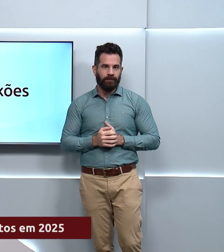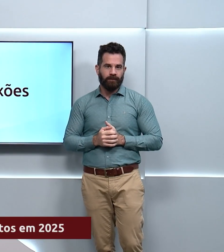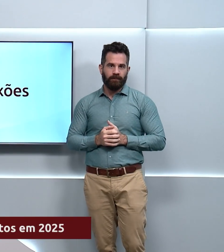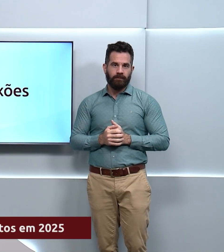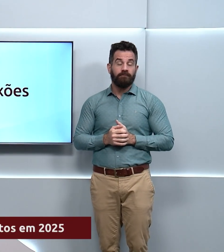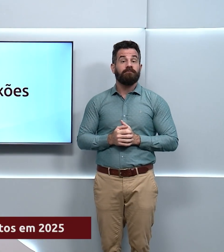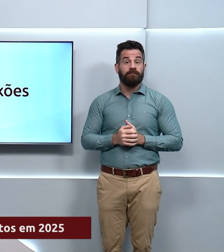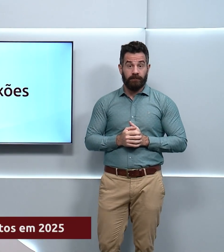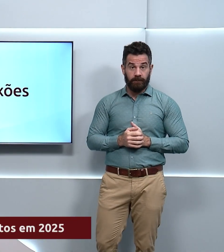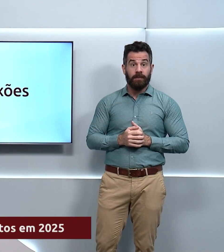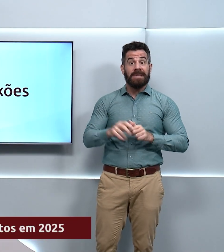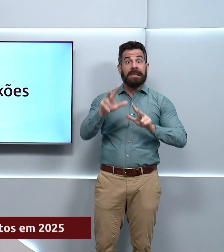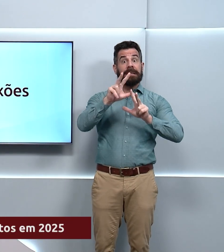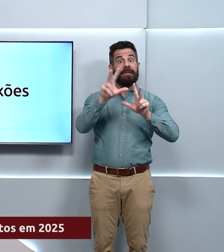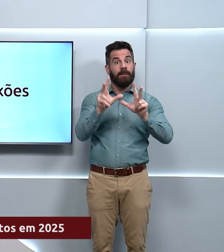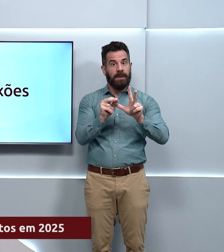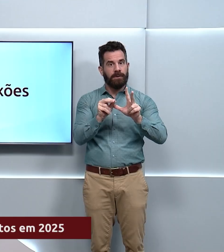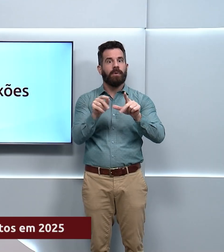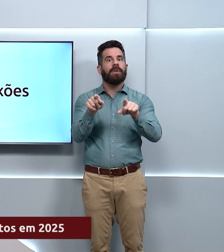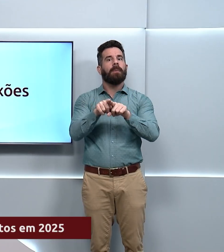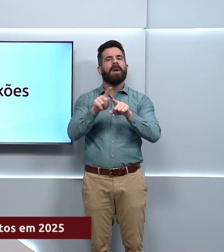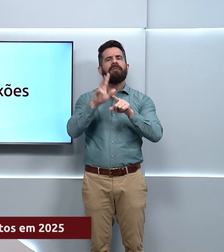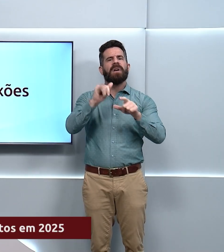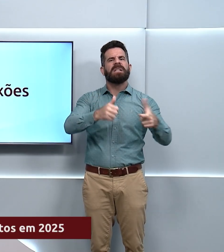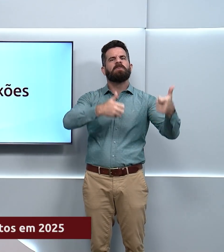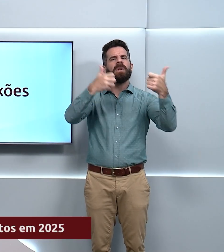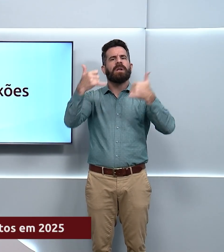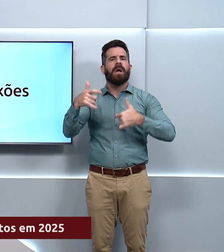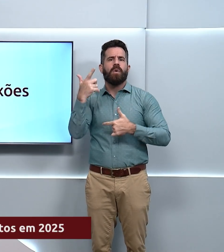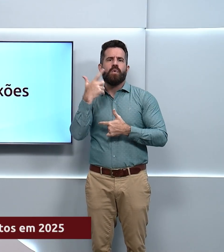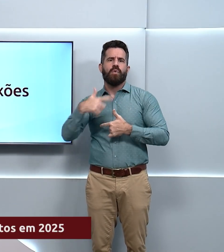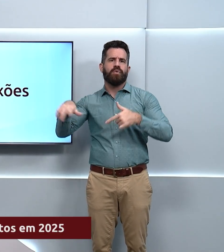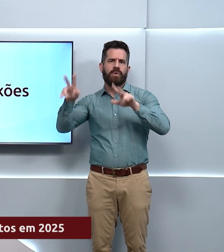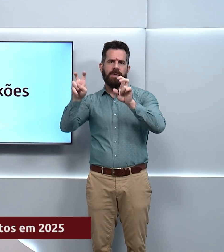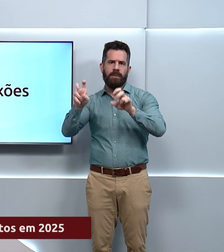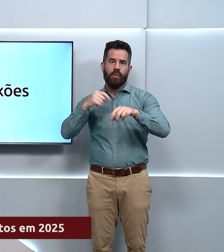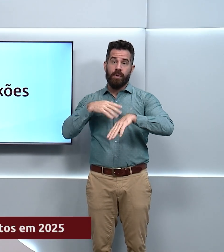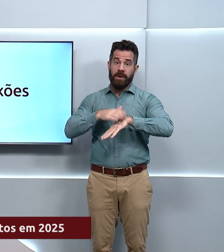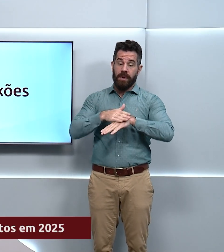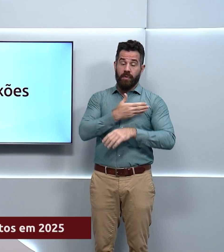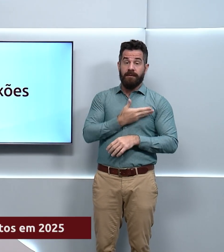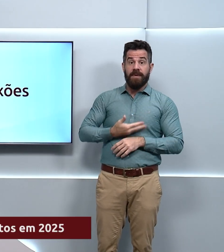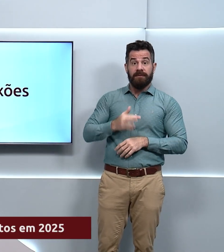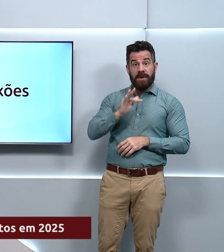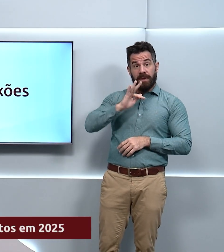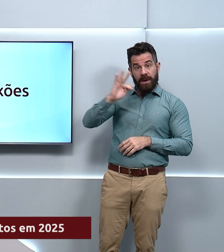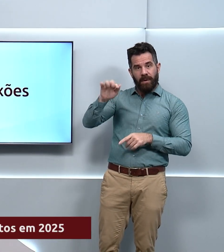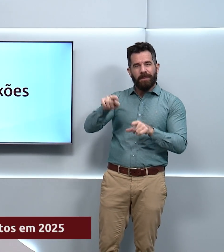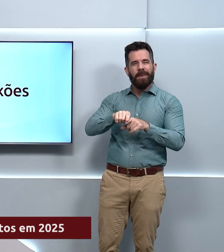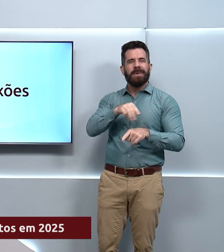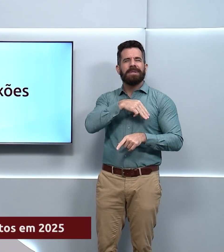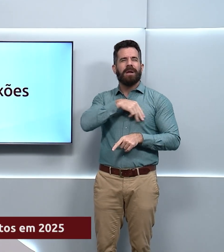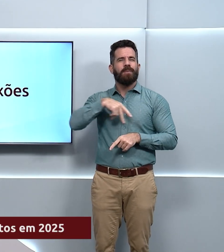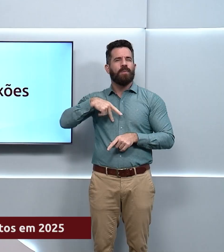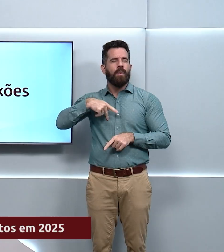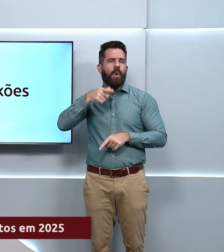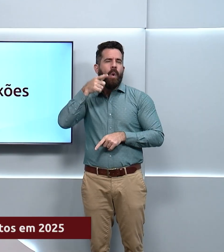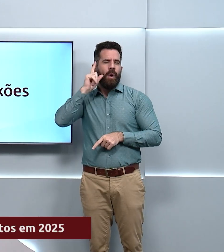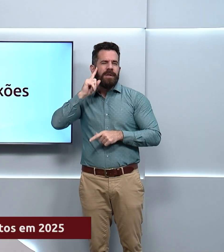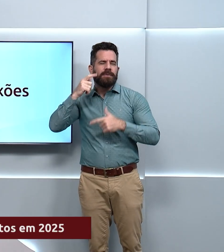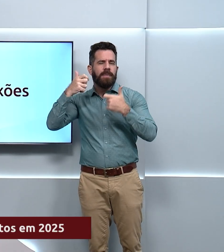Bom, e a TV Brasil também explica a medida do governo federal e do Ministério Público, que a gente comentou ontem, que